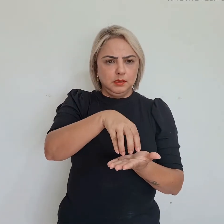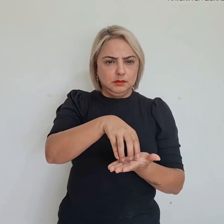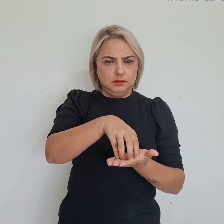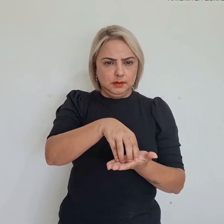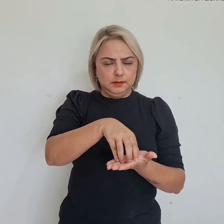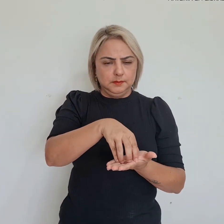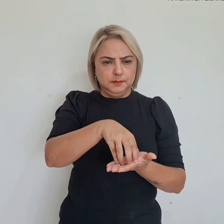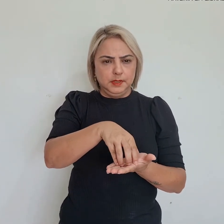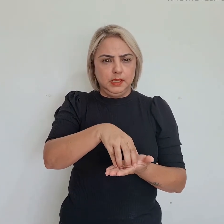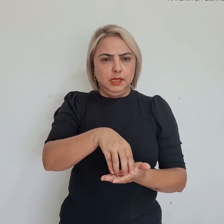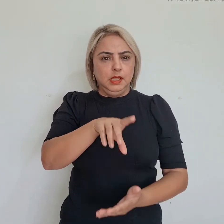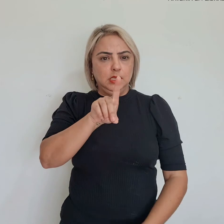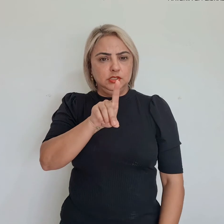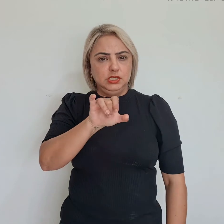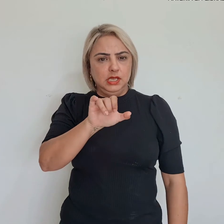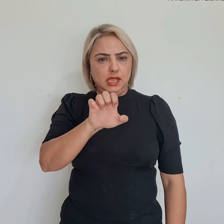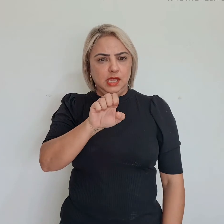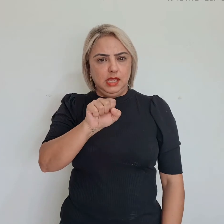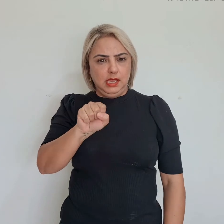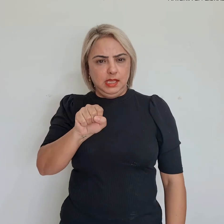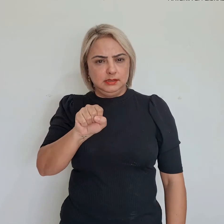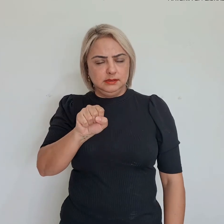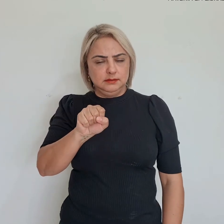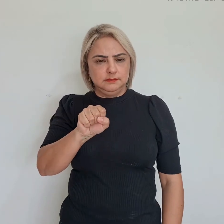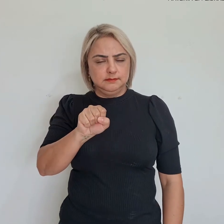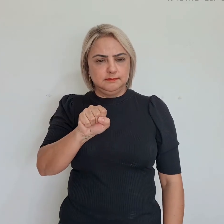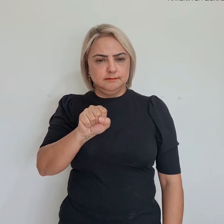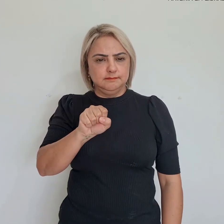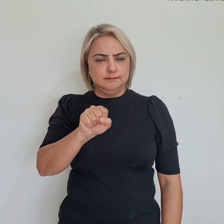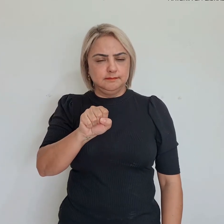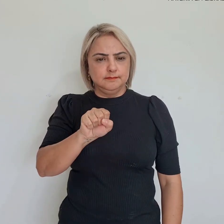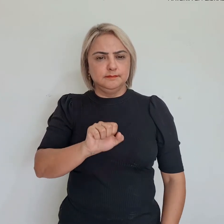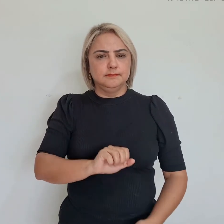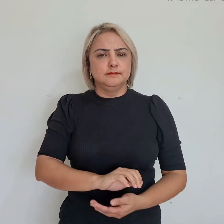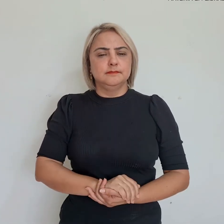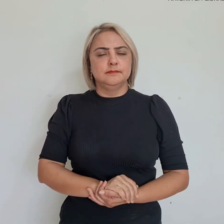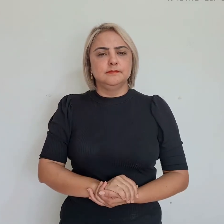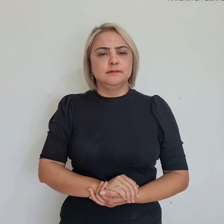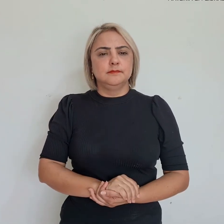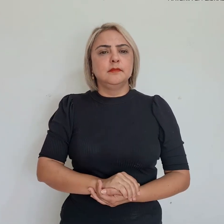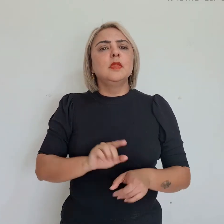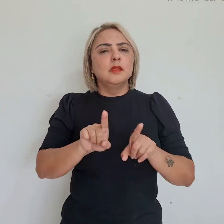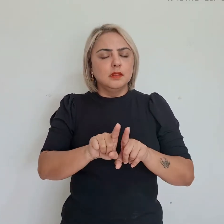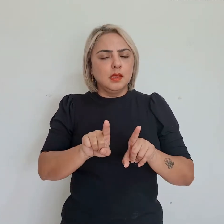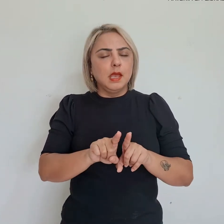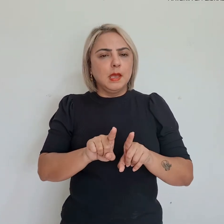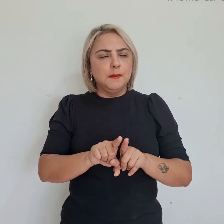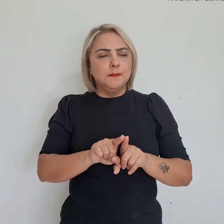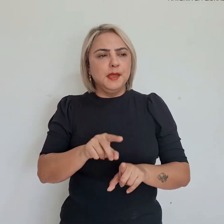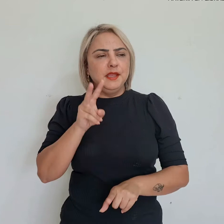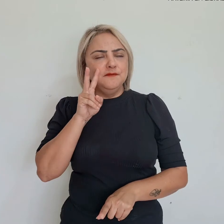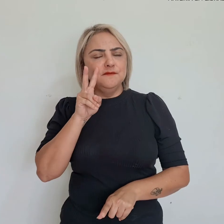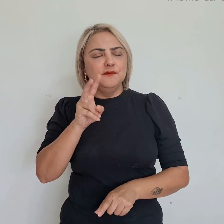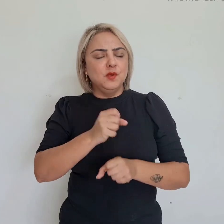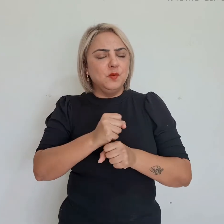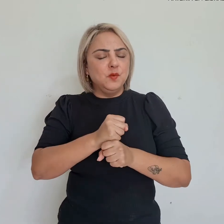de Estudos Socioeconômicos, DIEESE, também prevê um ano de muita luta.